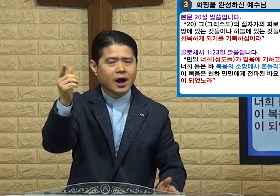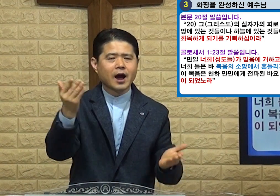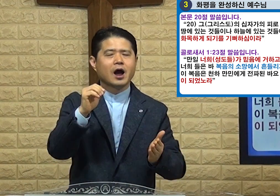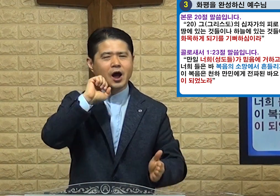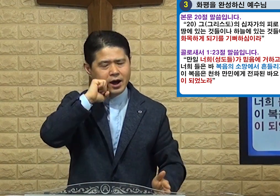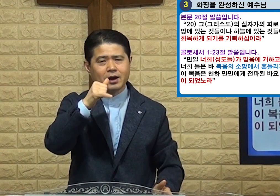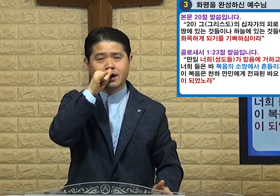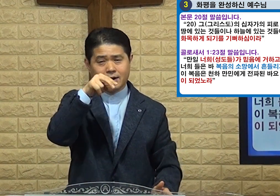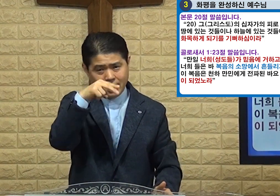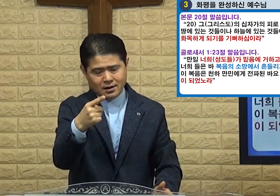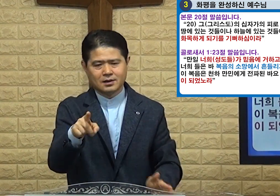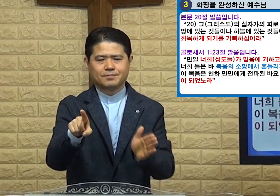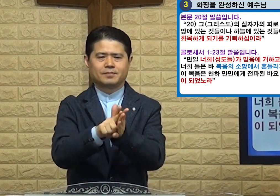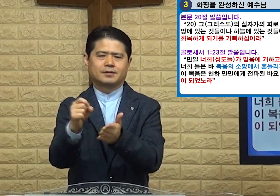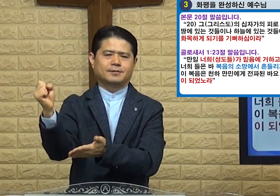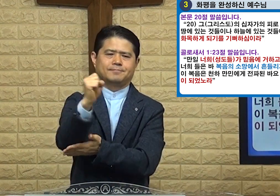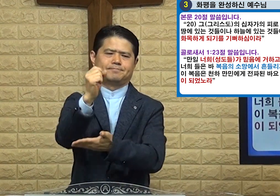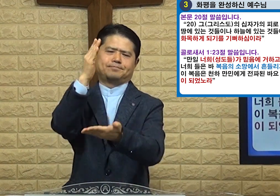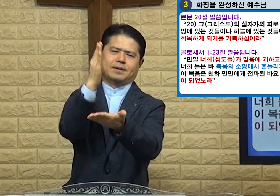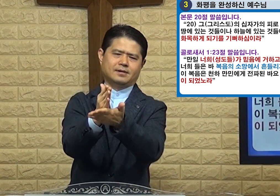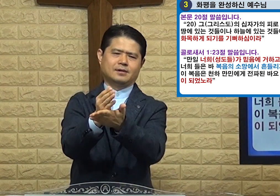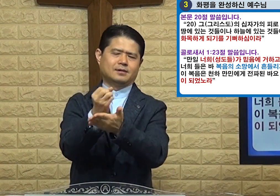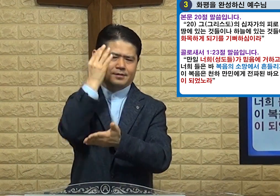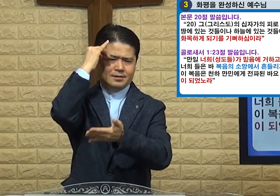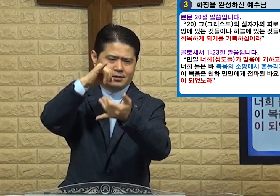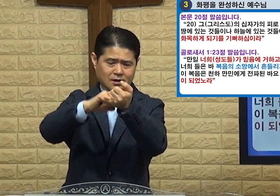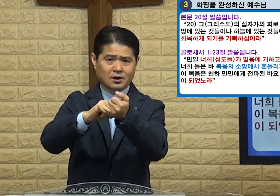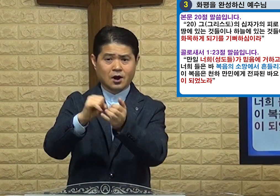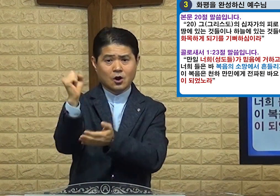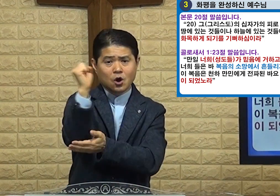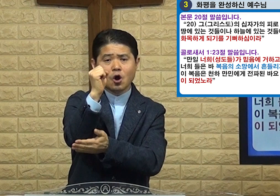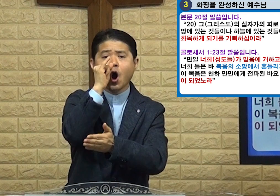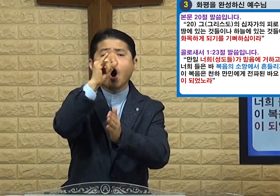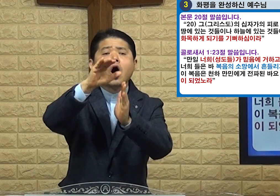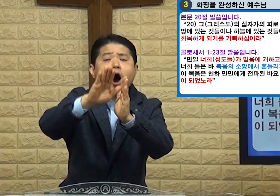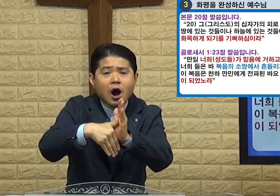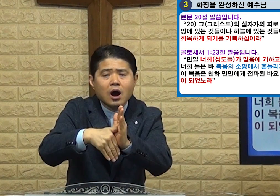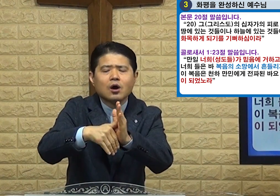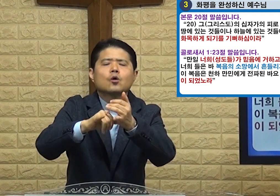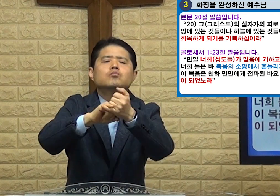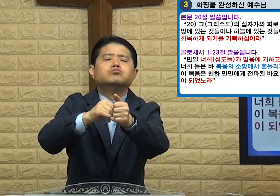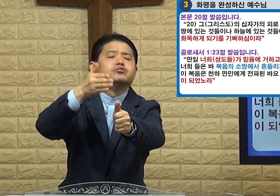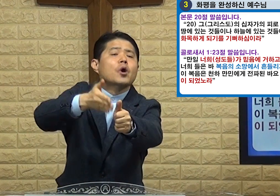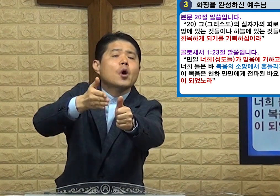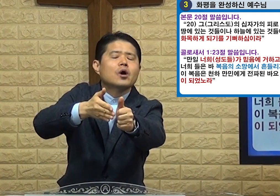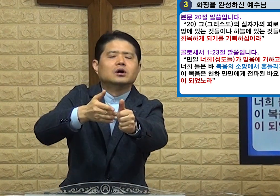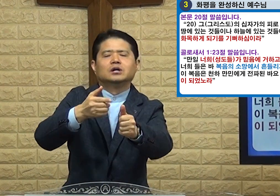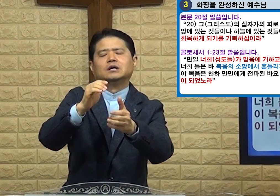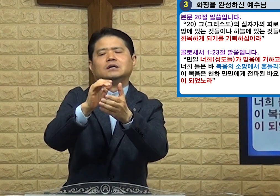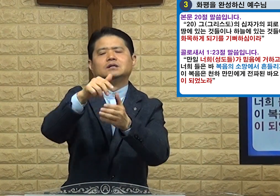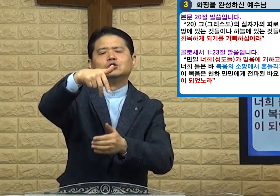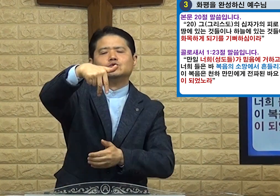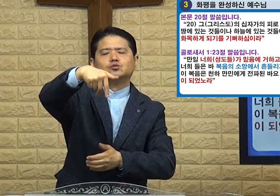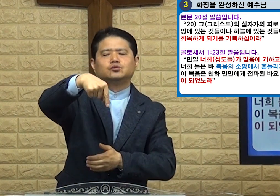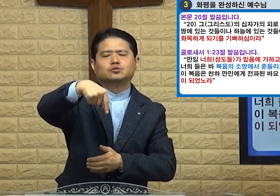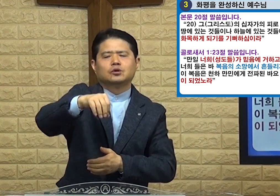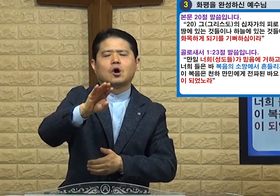바랍니다. 정말 내일도 어렵더라도 흔들리지 말고 이 말씀을 까먹지 말고 그때 우리가 간구하는